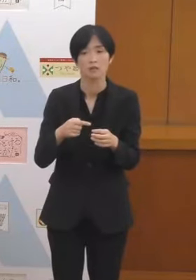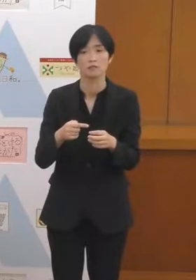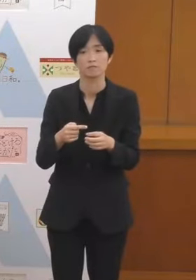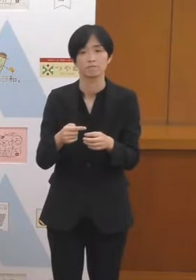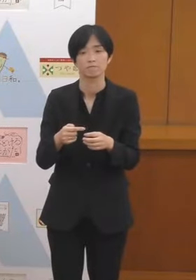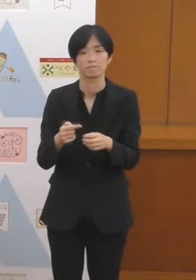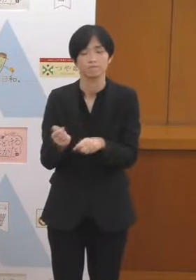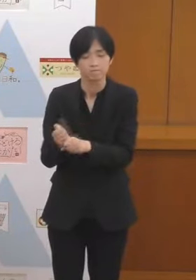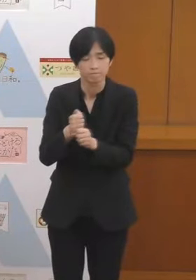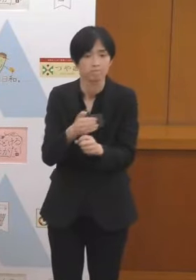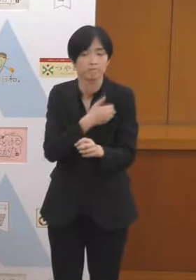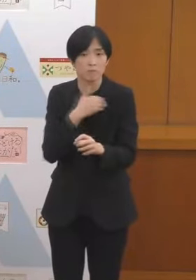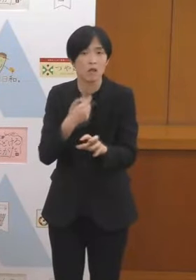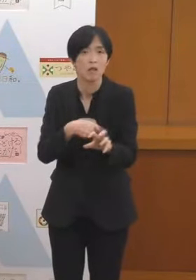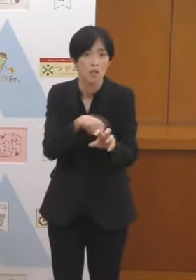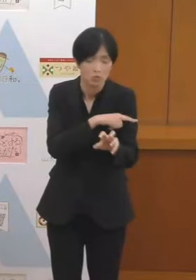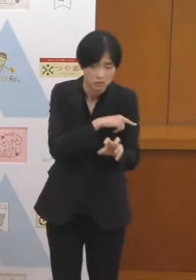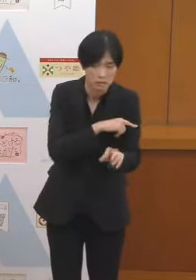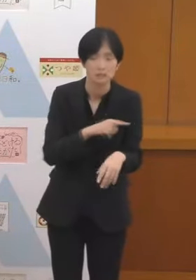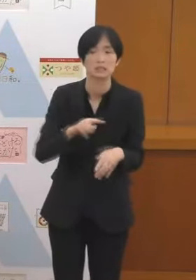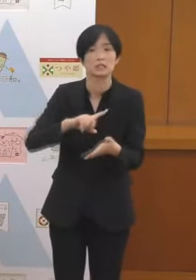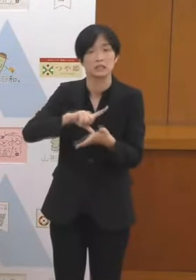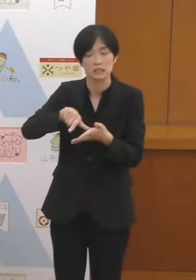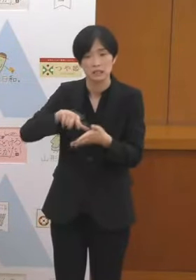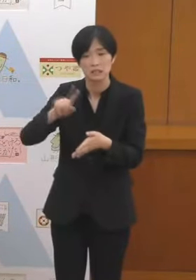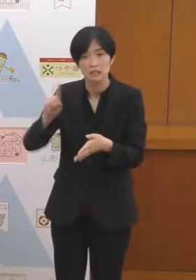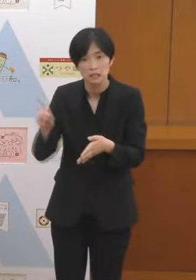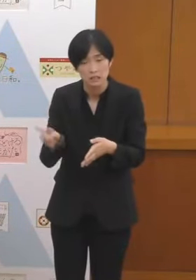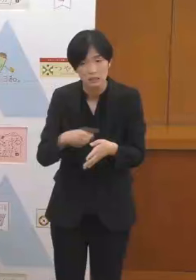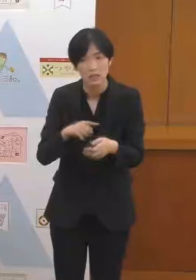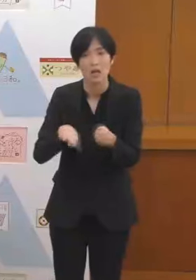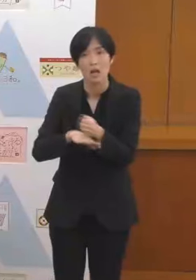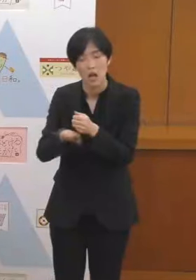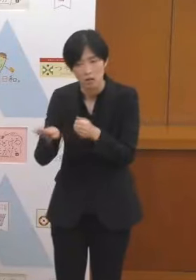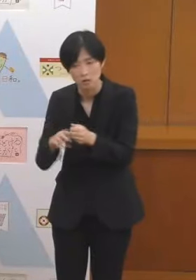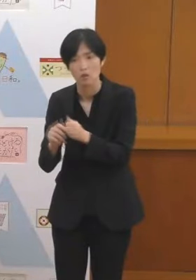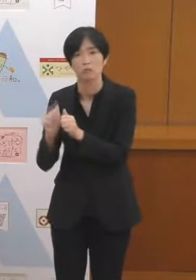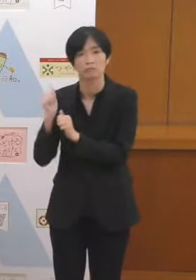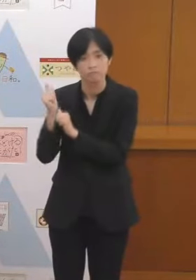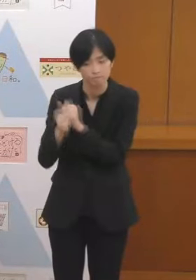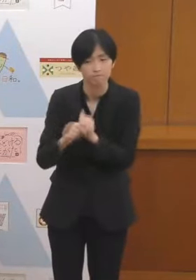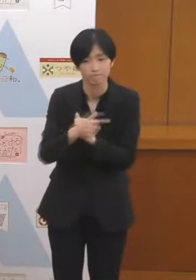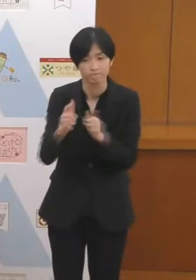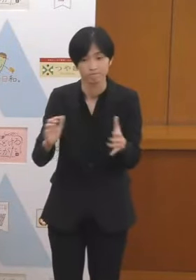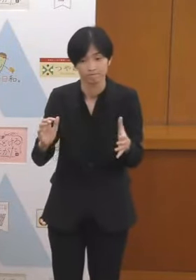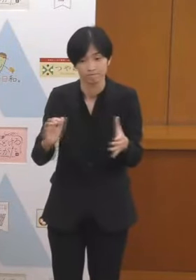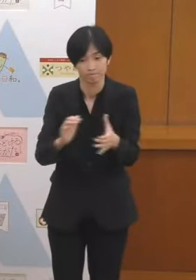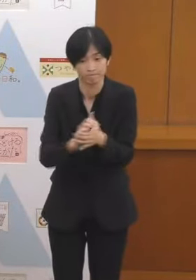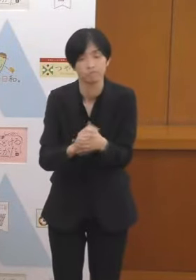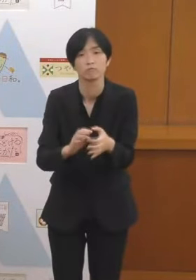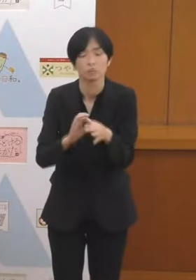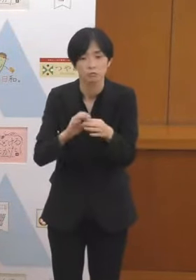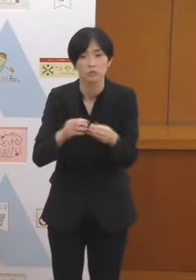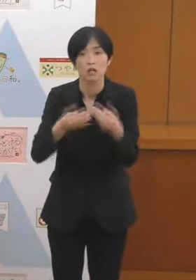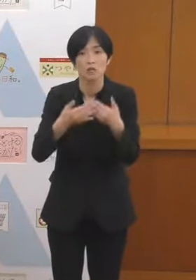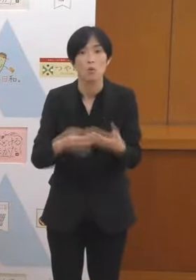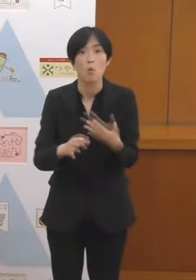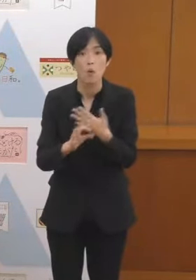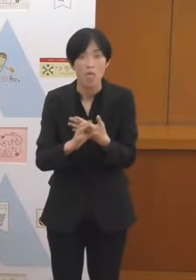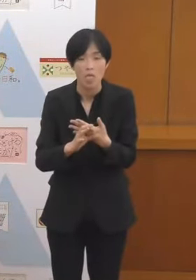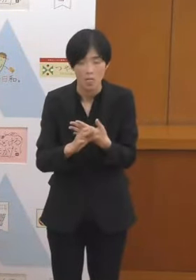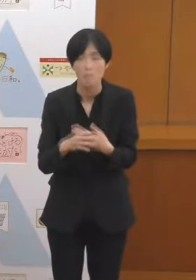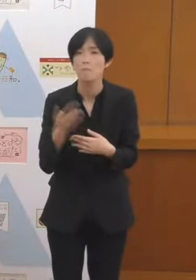エネルギーと地域の自然環境歴史文化的環境等との調和に関する条例というもの